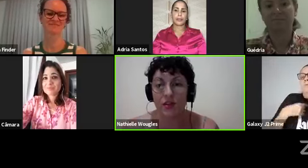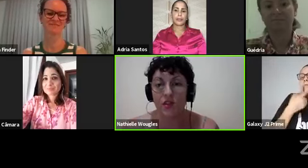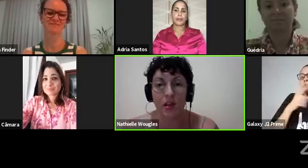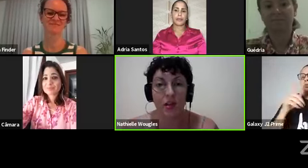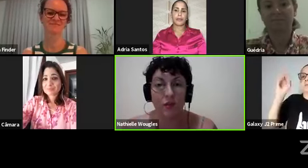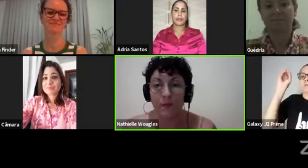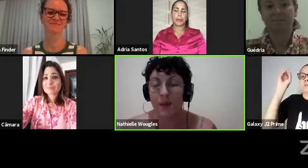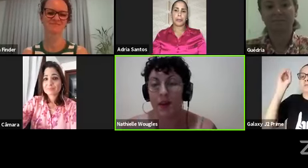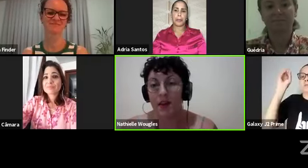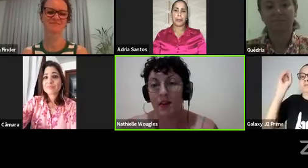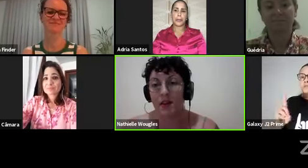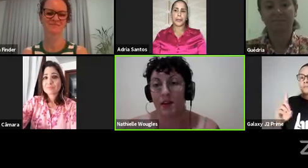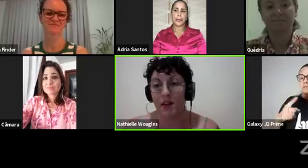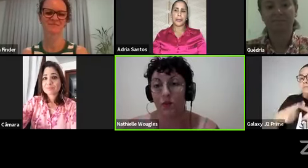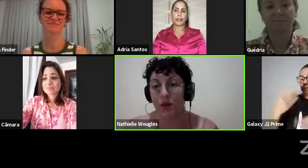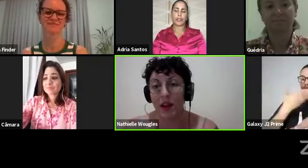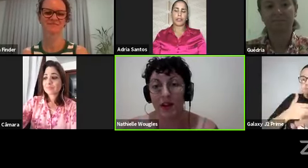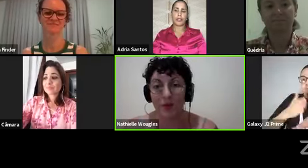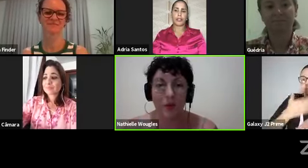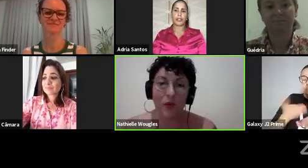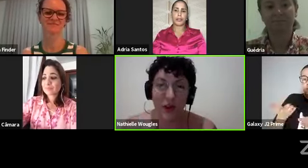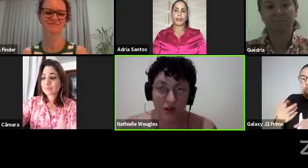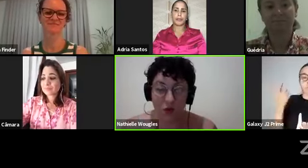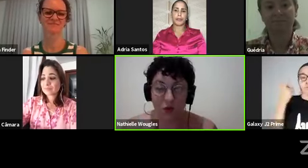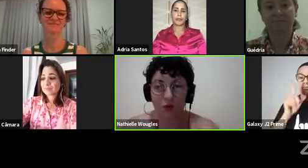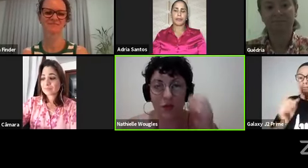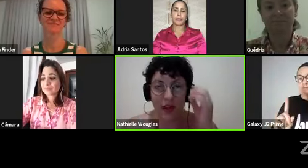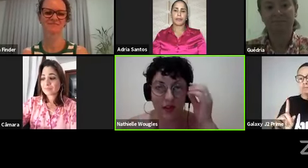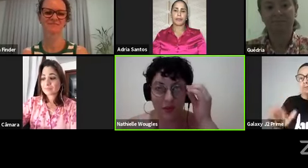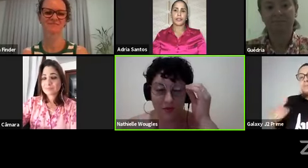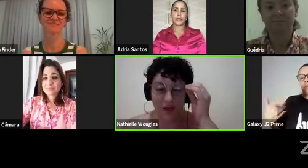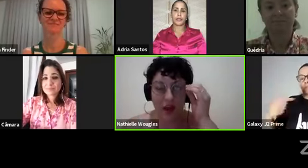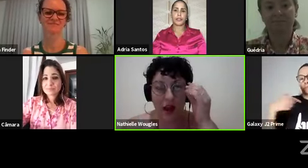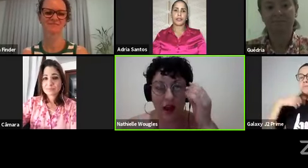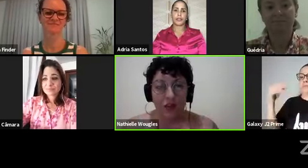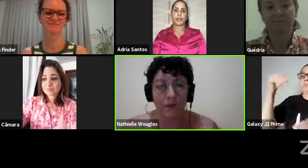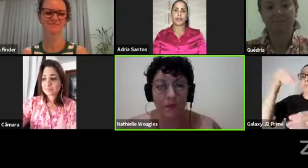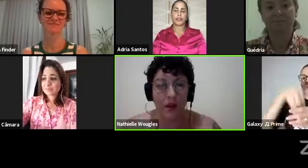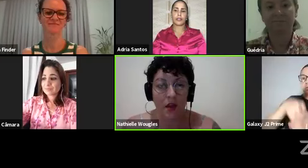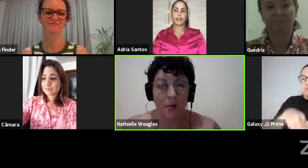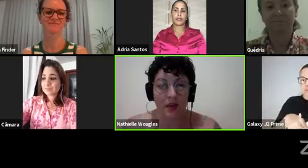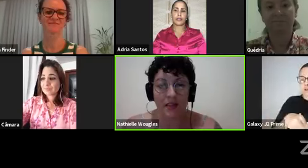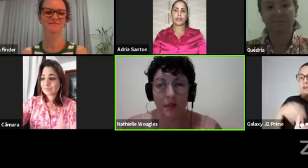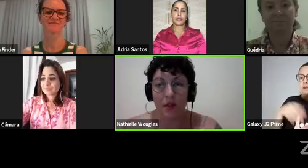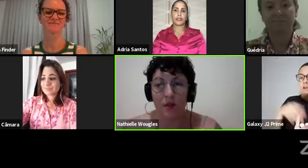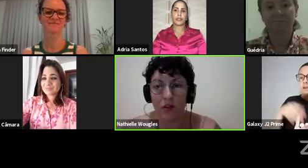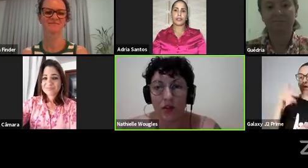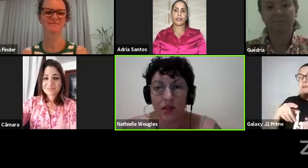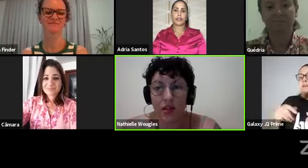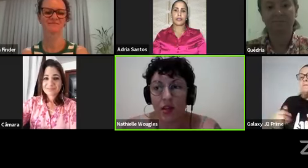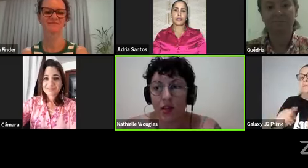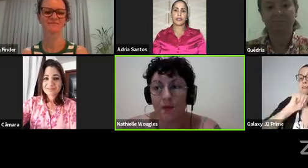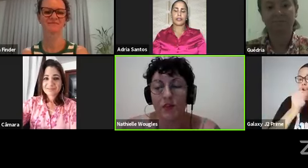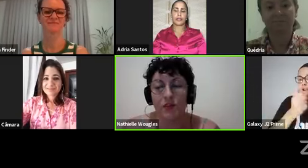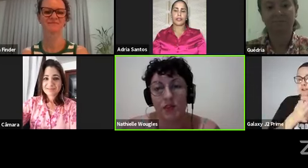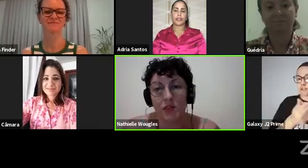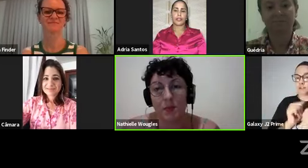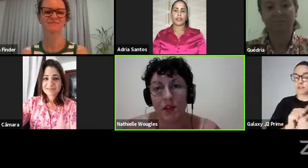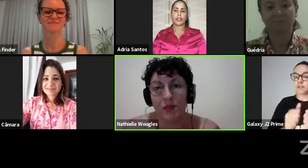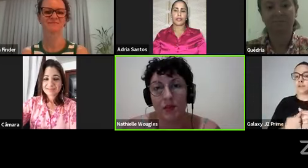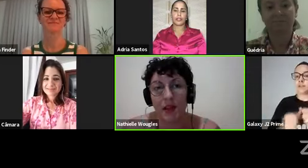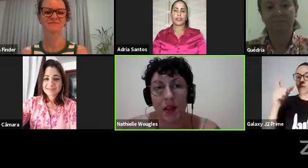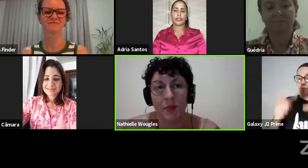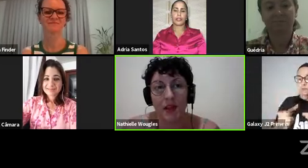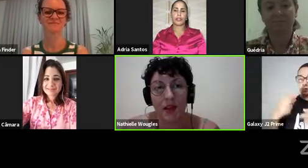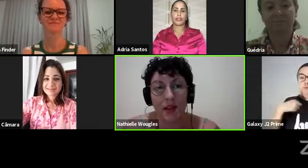funciona desse jeito. Então, o meu lugar de encontro, claro, né, foi a arte. Mas é bem importante que a gente